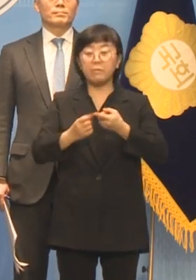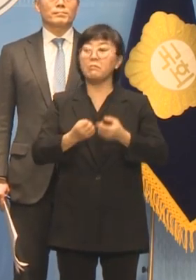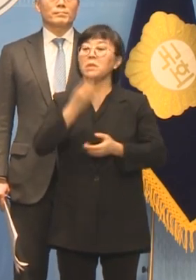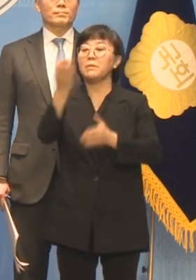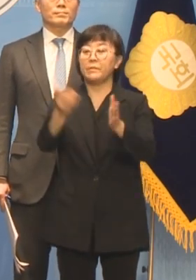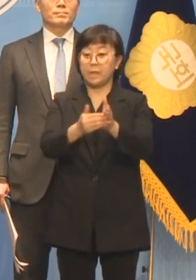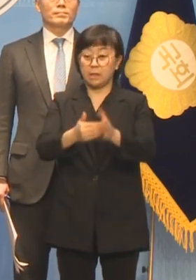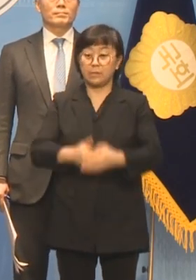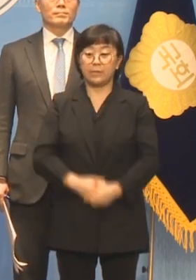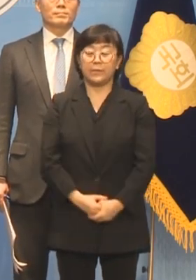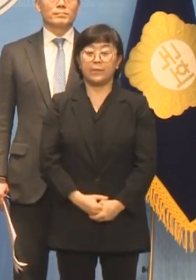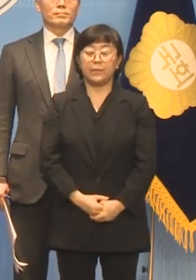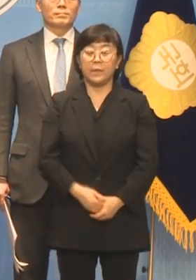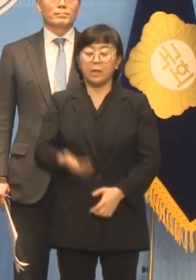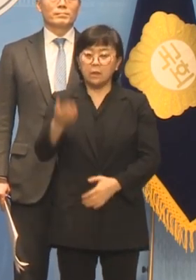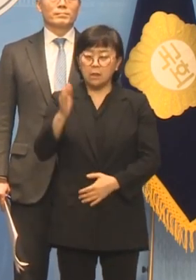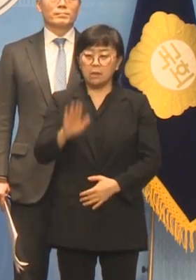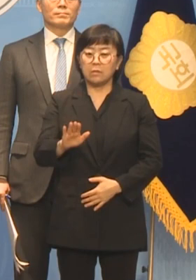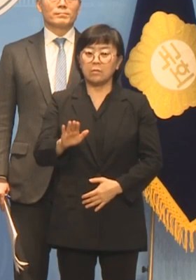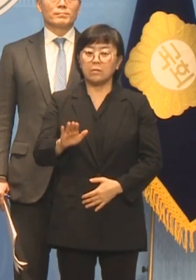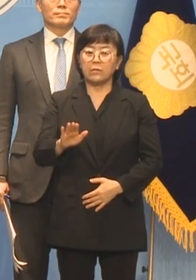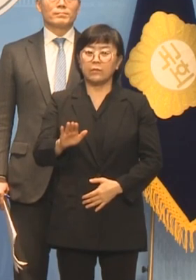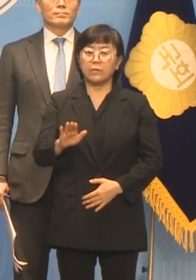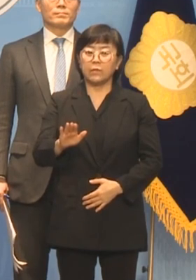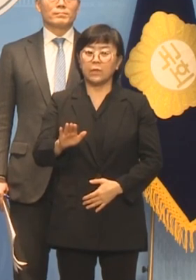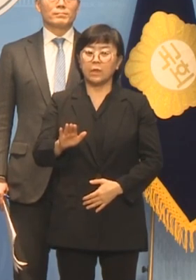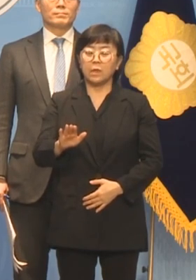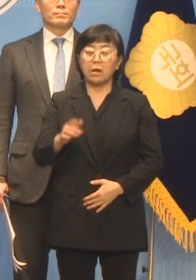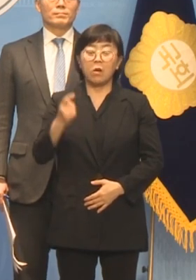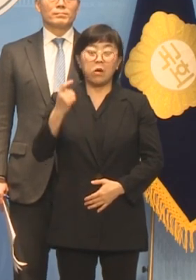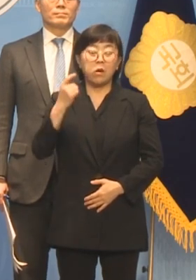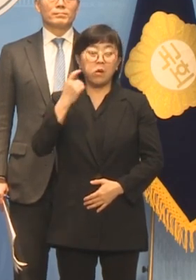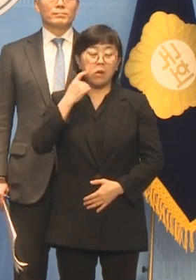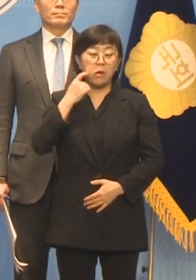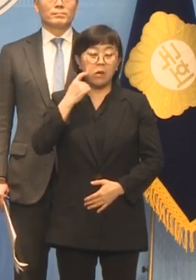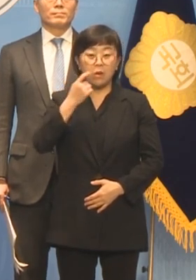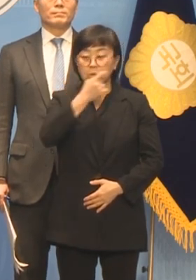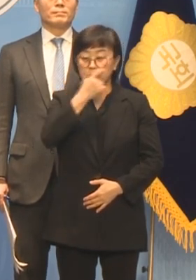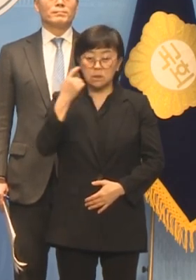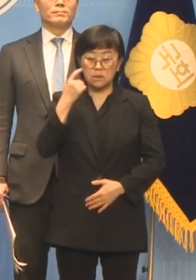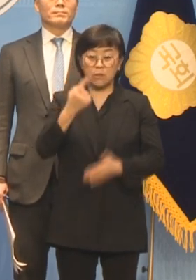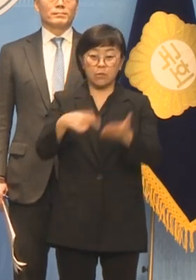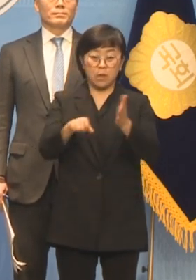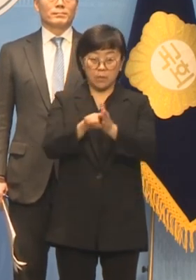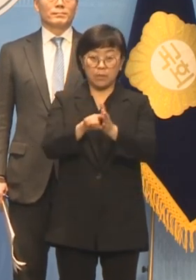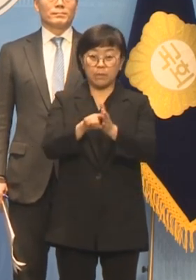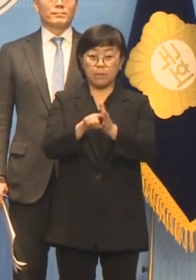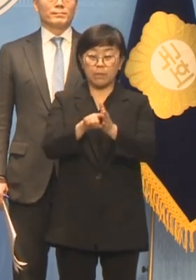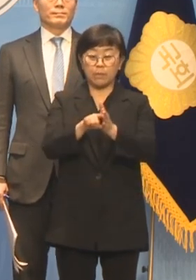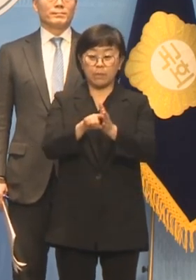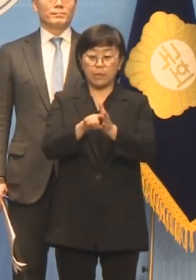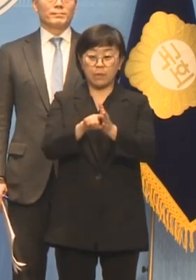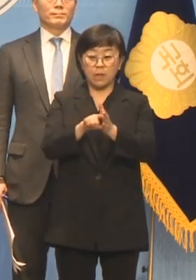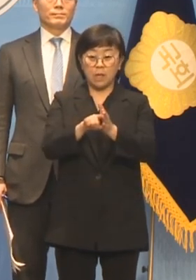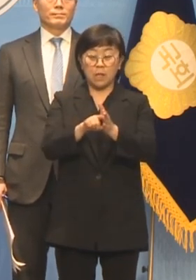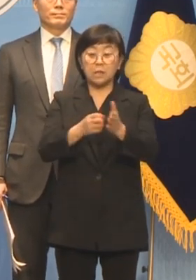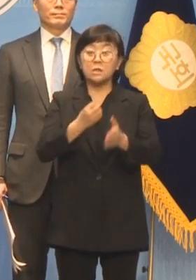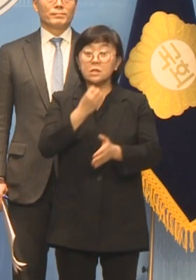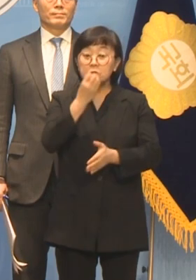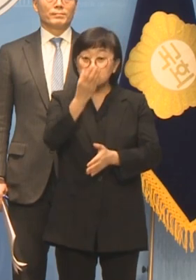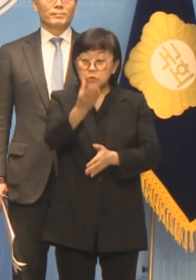했다고 합니다. 그렇다면은 그 위증이 되려면은 나중에 그